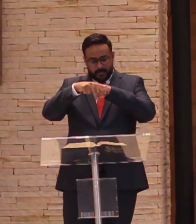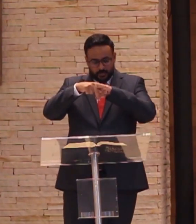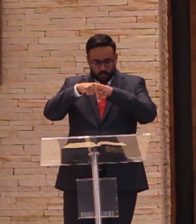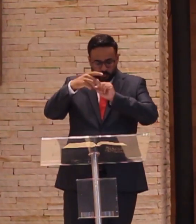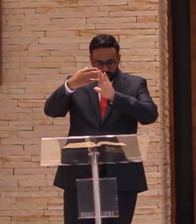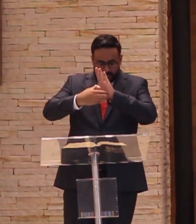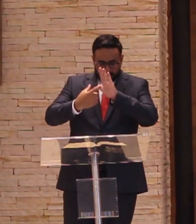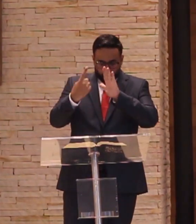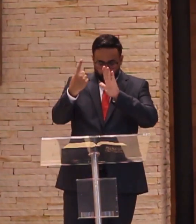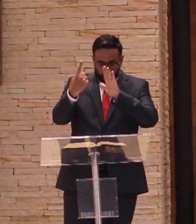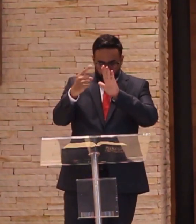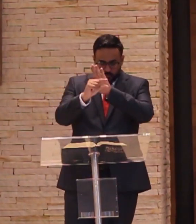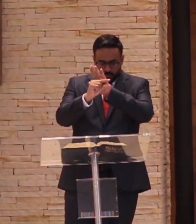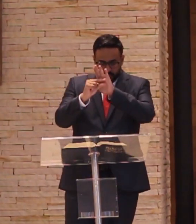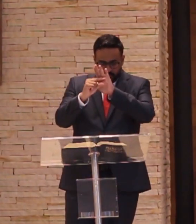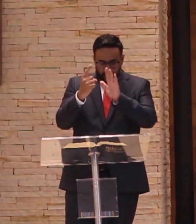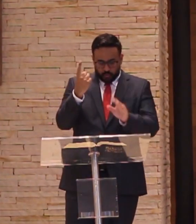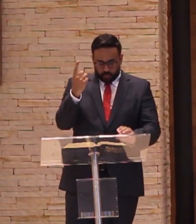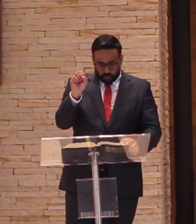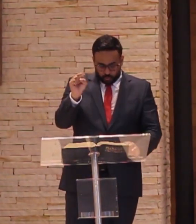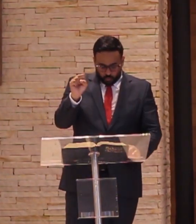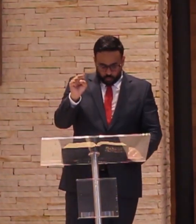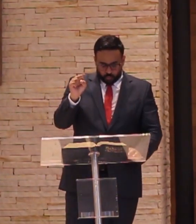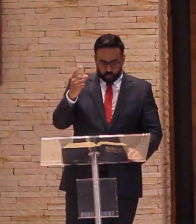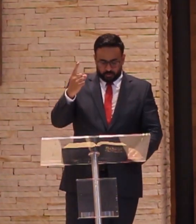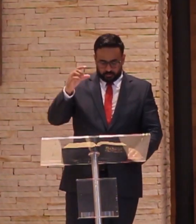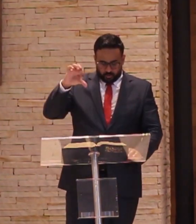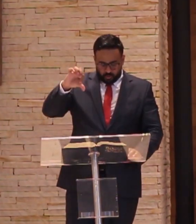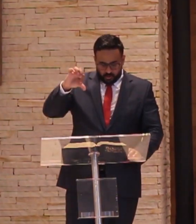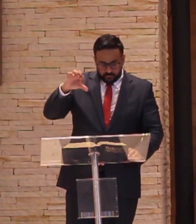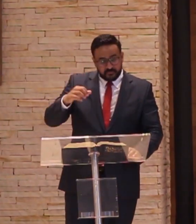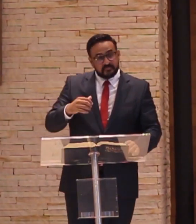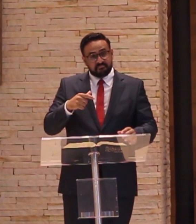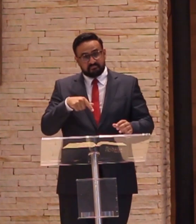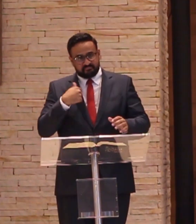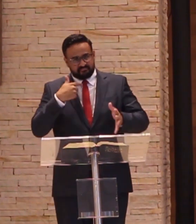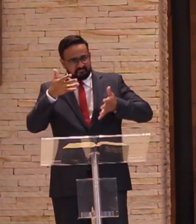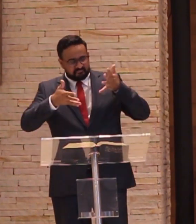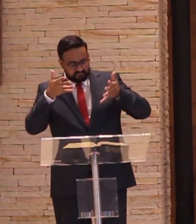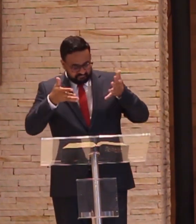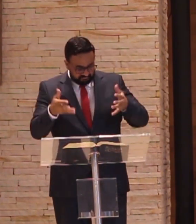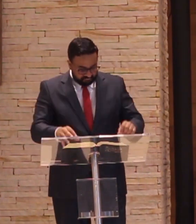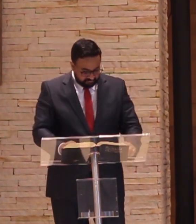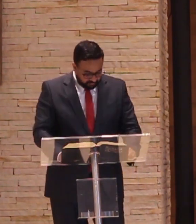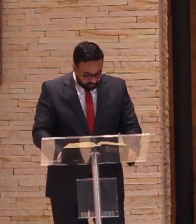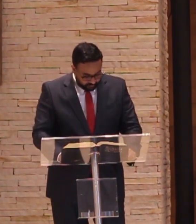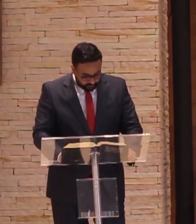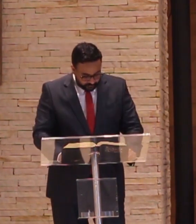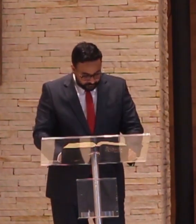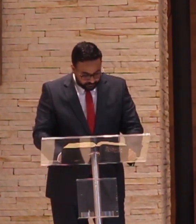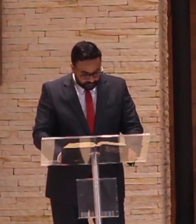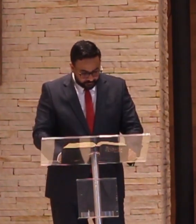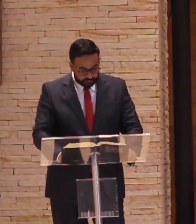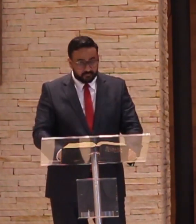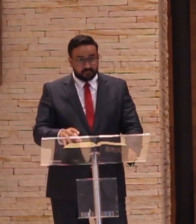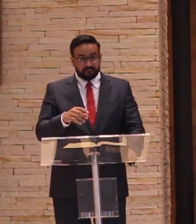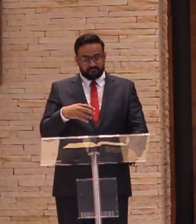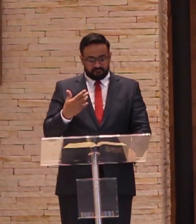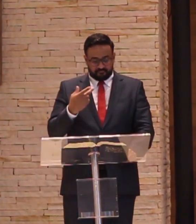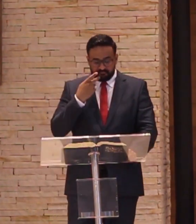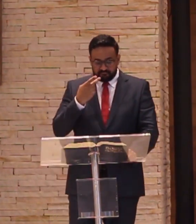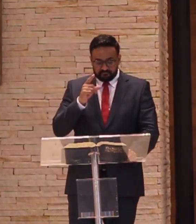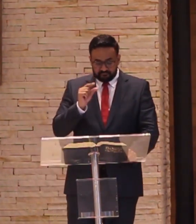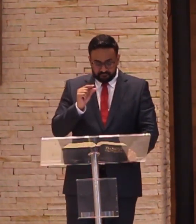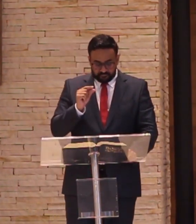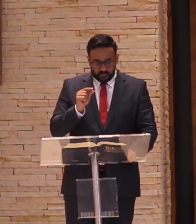Em 1 Pedro, capítulo 1, verso 18 e 19. Eu vou sinalizar aqui para